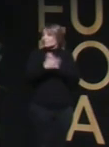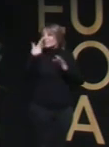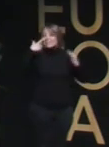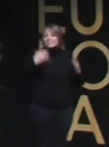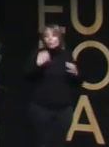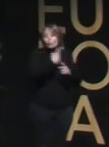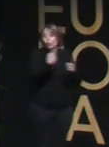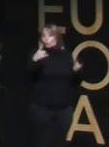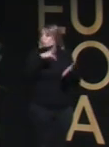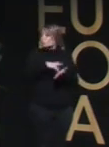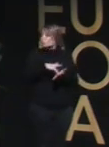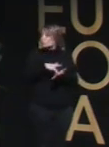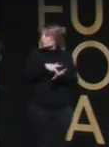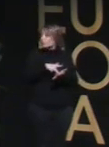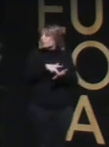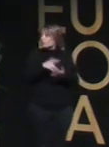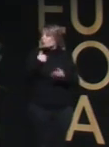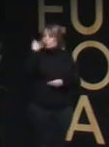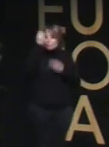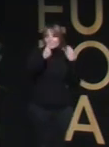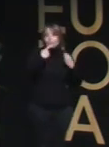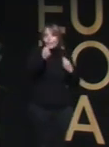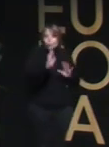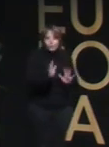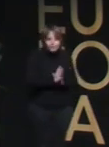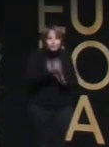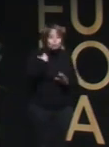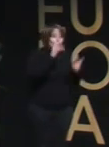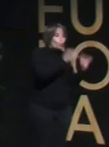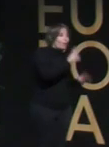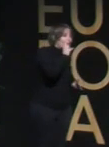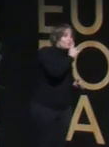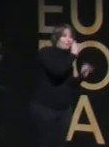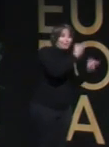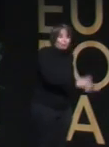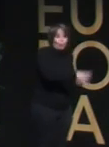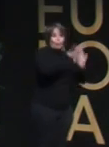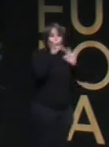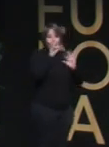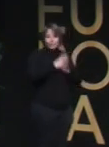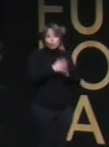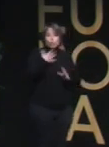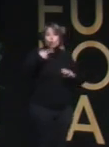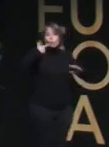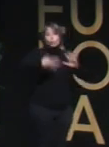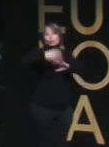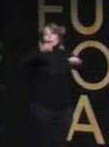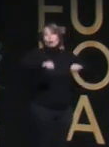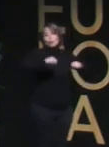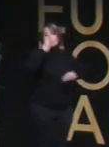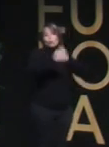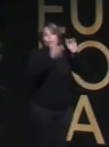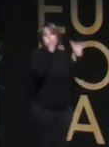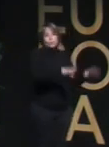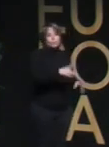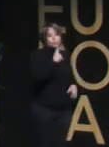algunos han pasado esto de yo no pensaba que le iba a decir esto, me parezco a mi madre. ¿Eh? Yo cuando sea mayor no voy a ser como tú. Y de